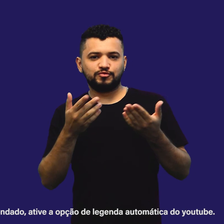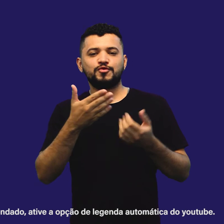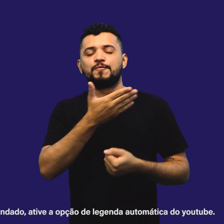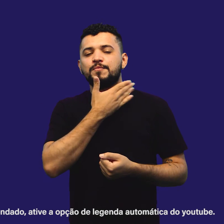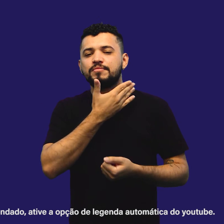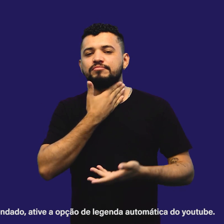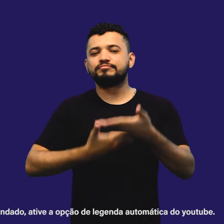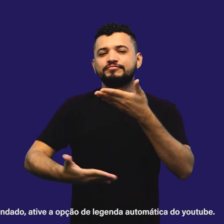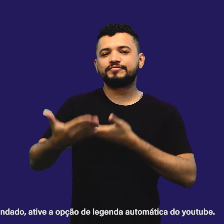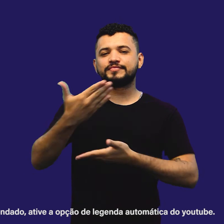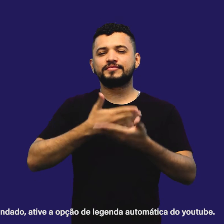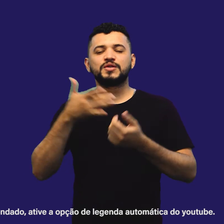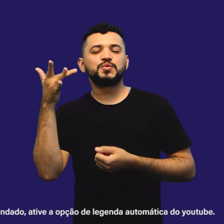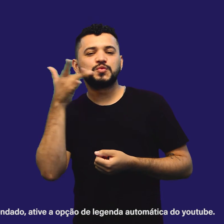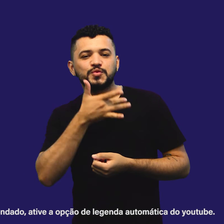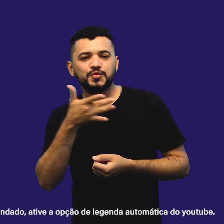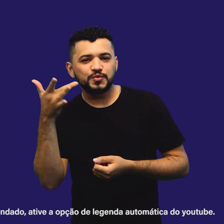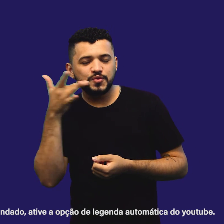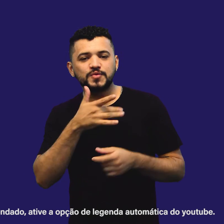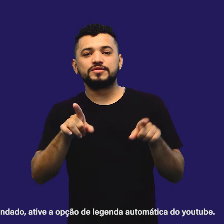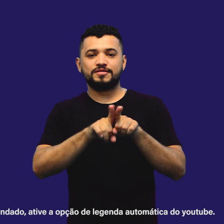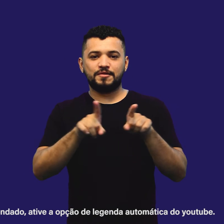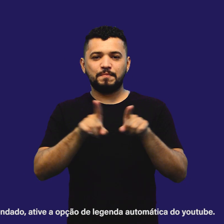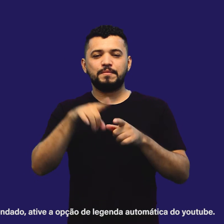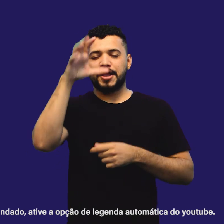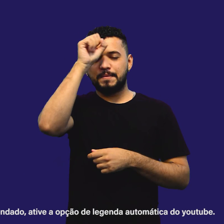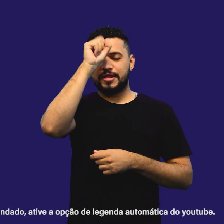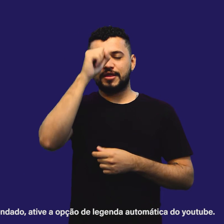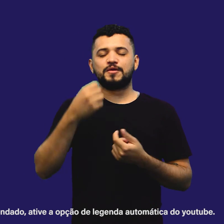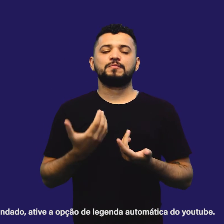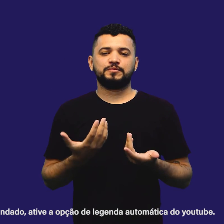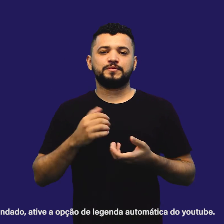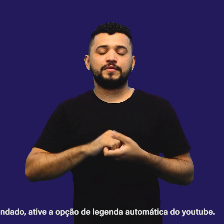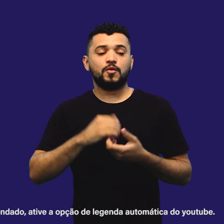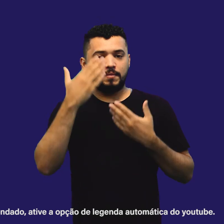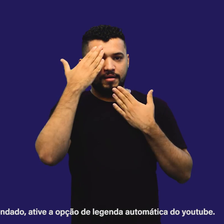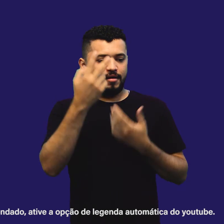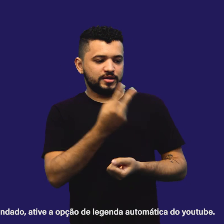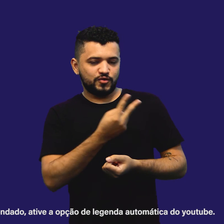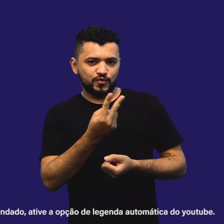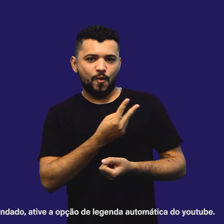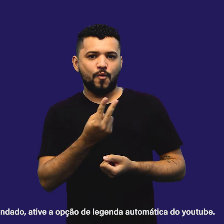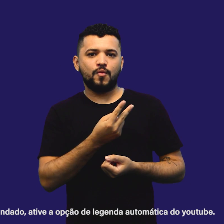sentidos e de muito aprendizado, viu? Muito obrigada, Vani. Obrigada, Lara, pela participação. Um